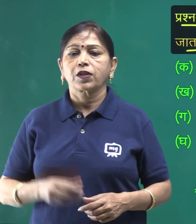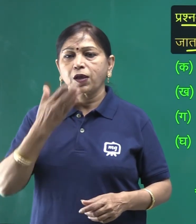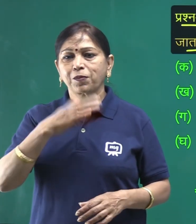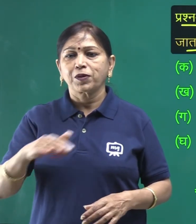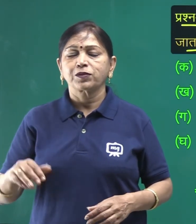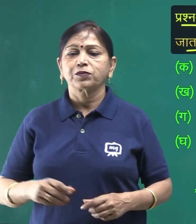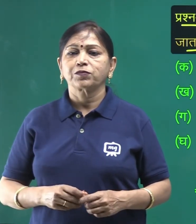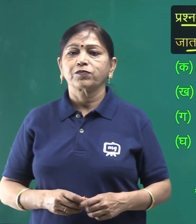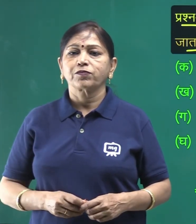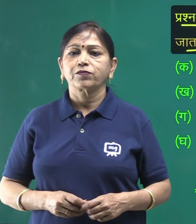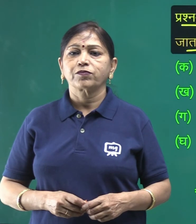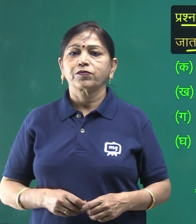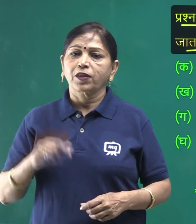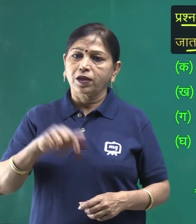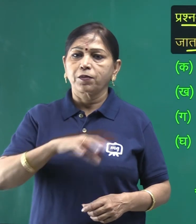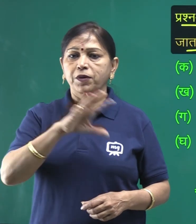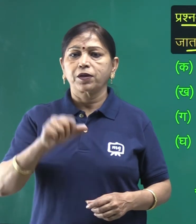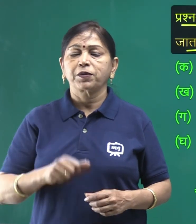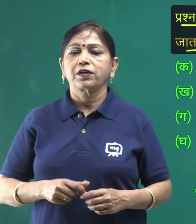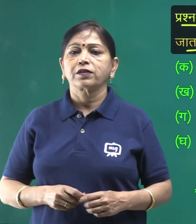बच्चों, यहाँ पर हमारा